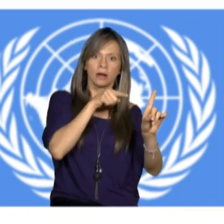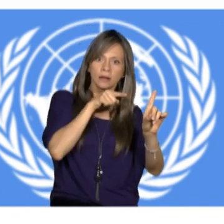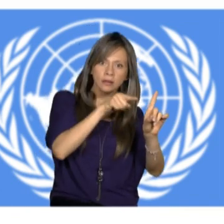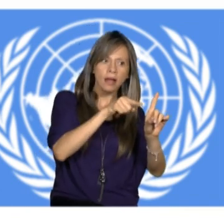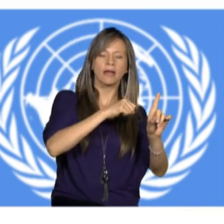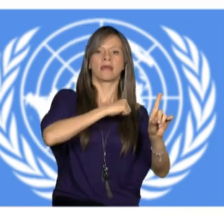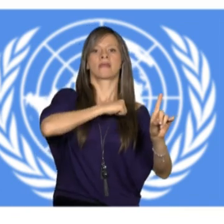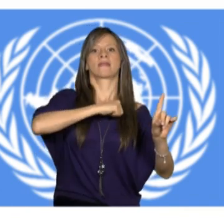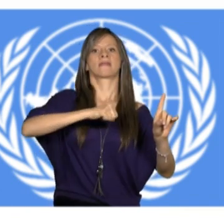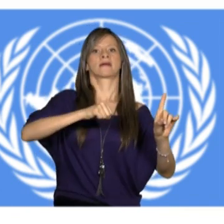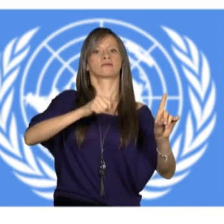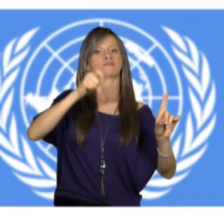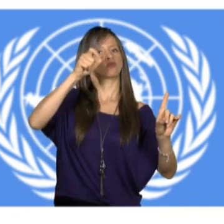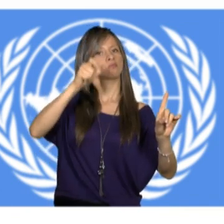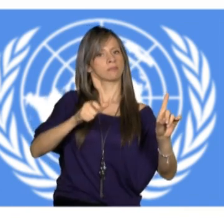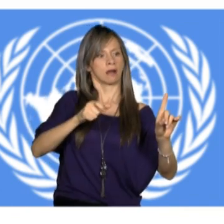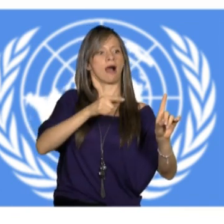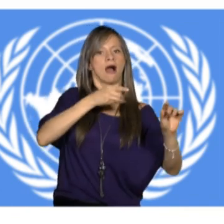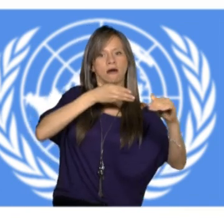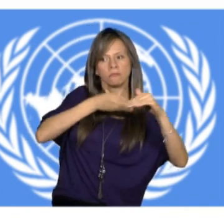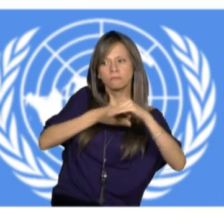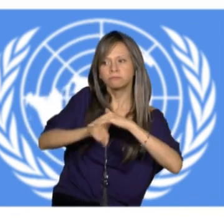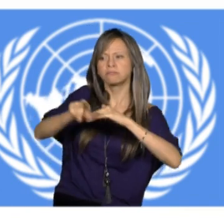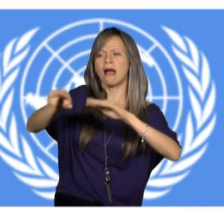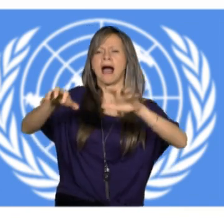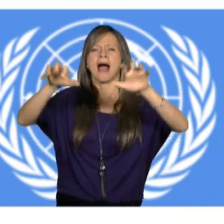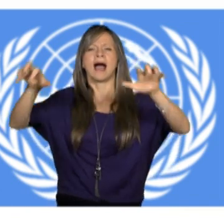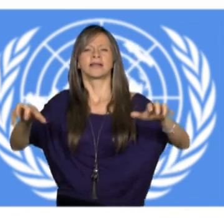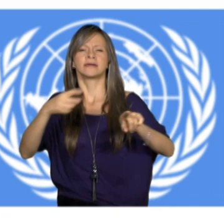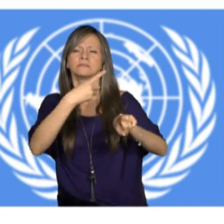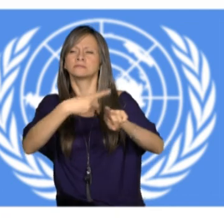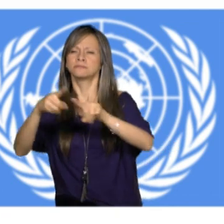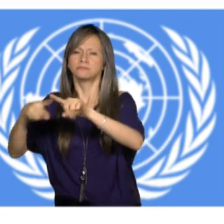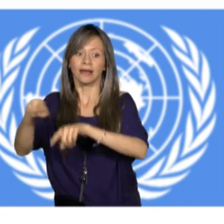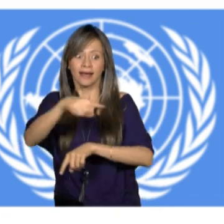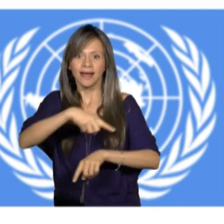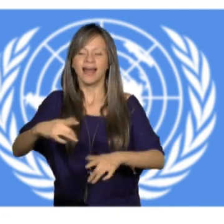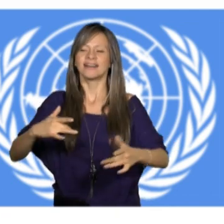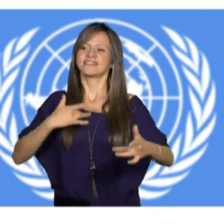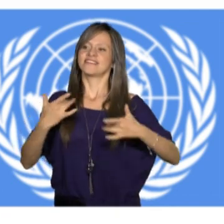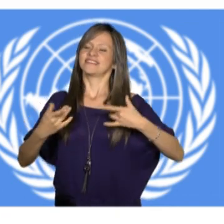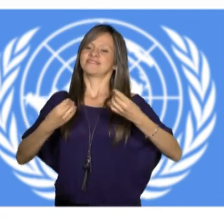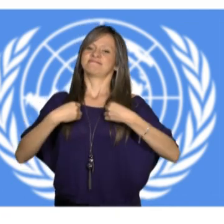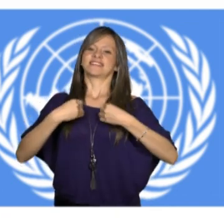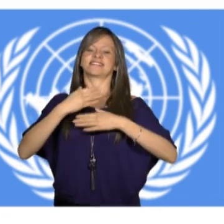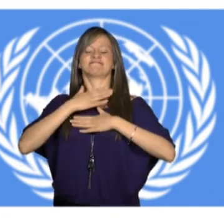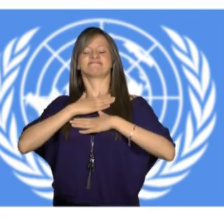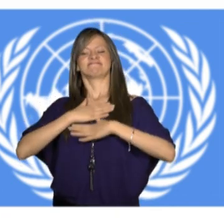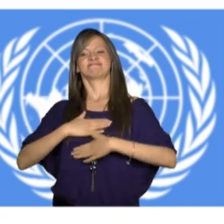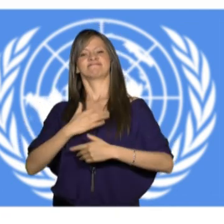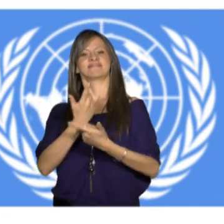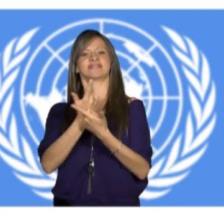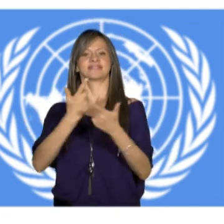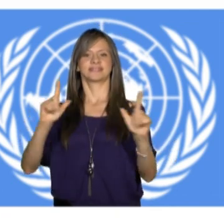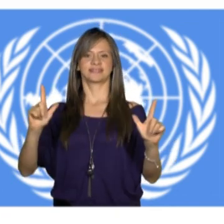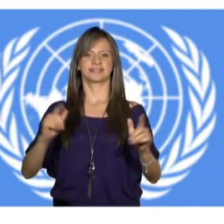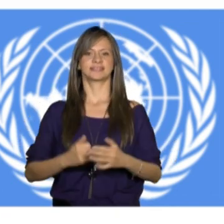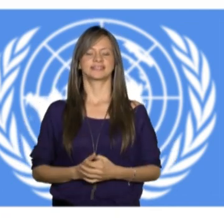promover el pleno goce de los derechos humanos y las libertades fundamentales por las personas con discapacidad.